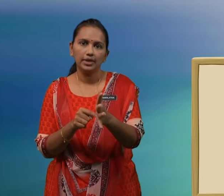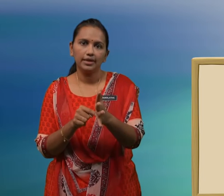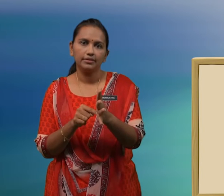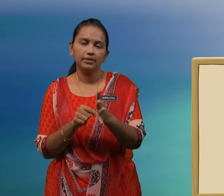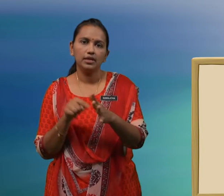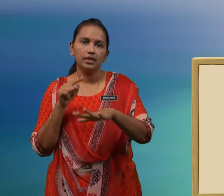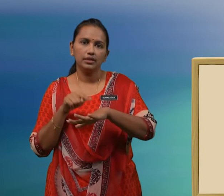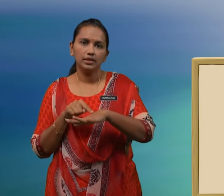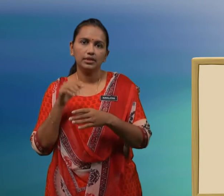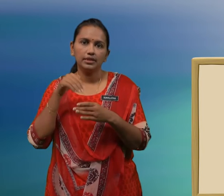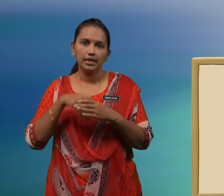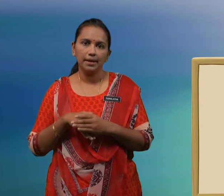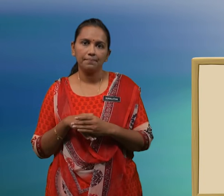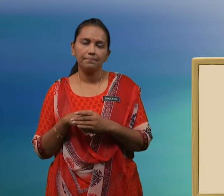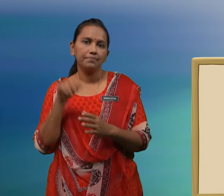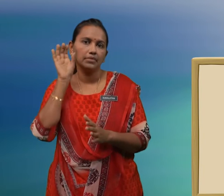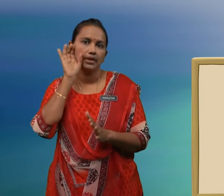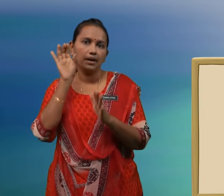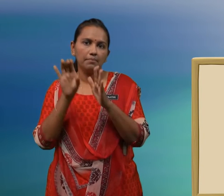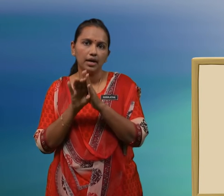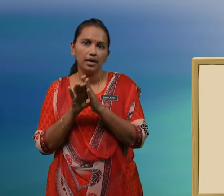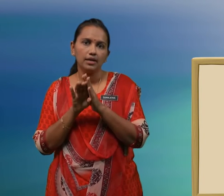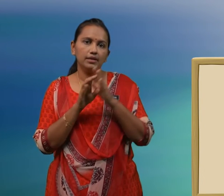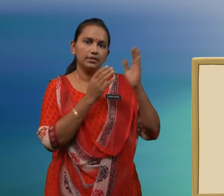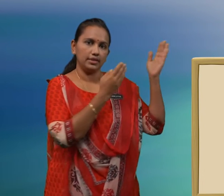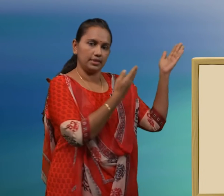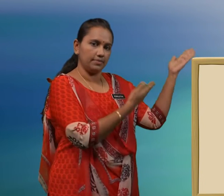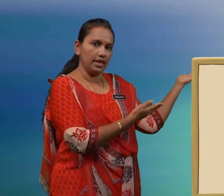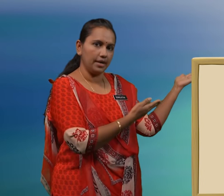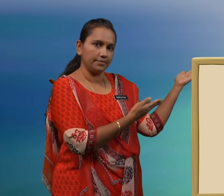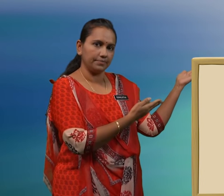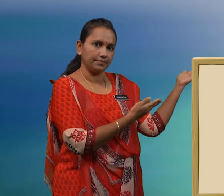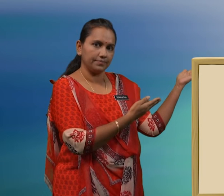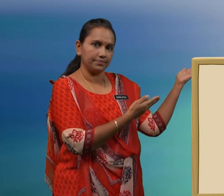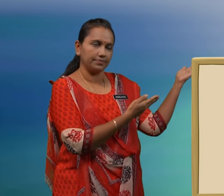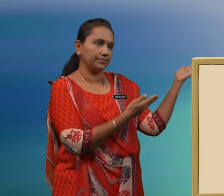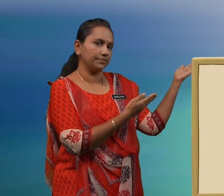ditunjukkan di dalam gambar di sebelah?